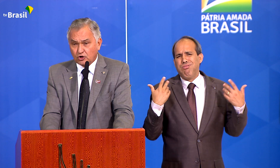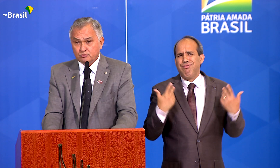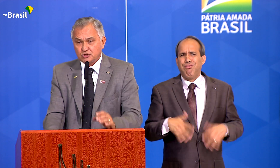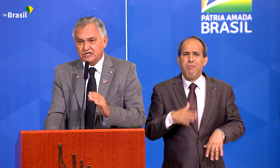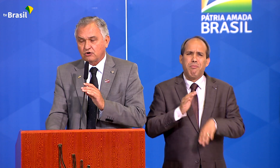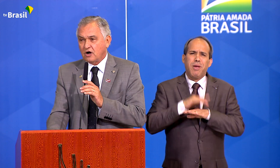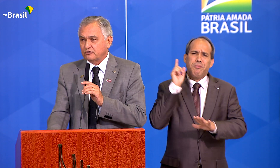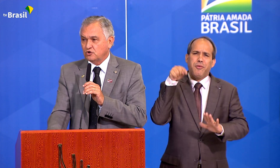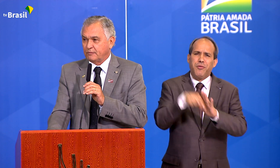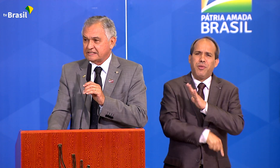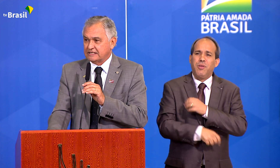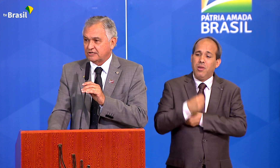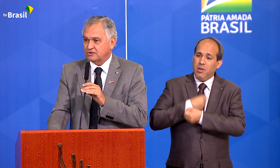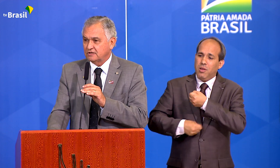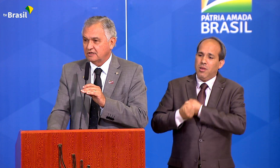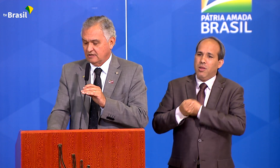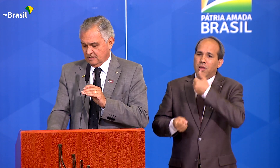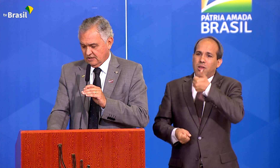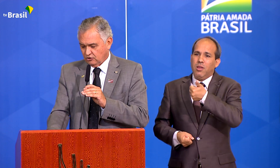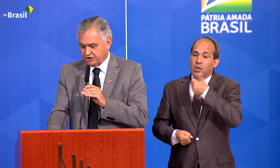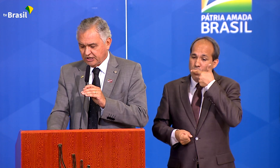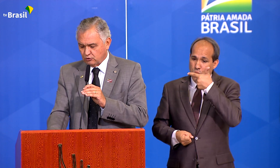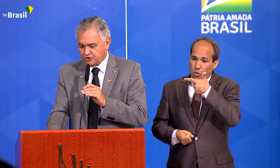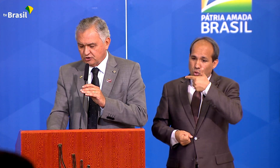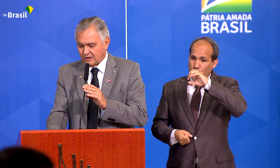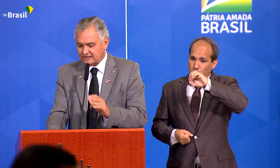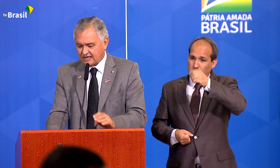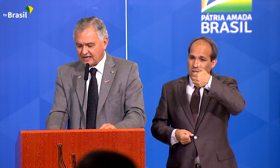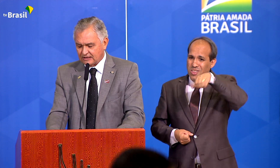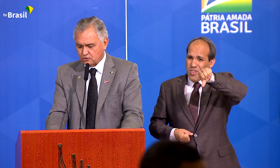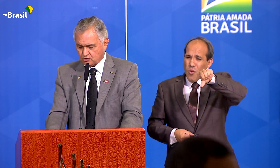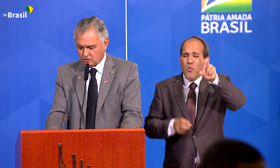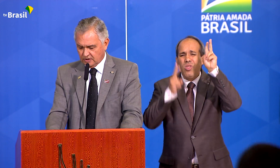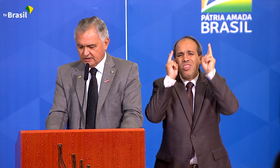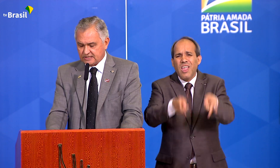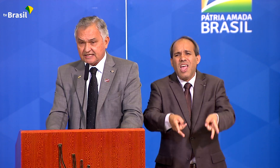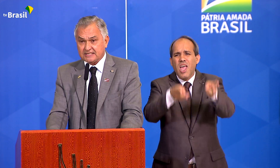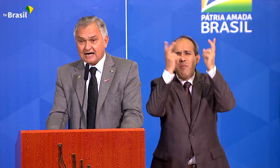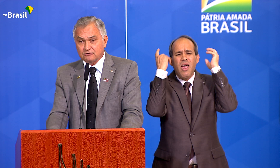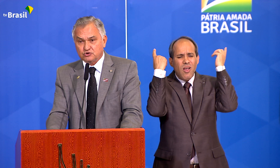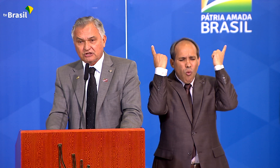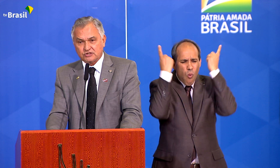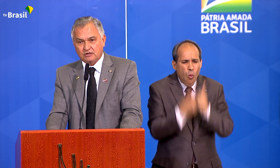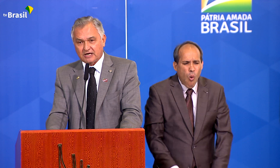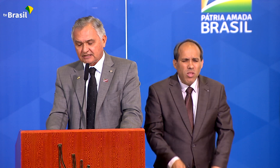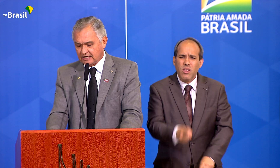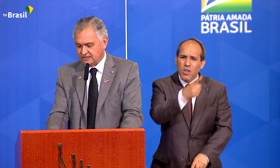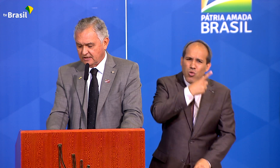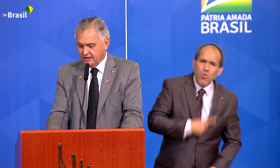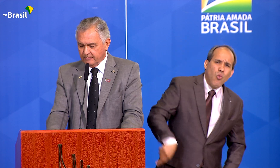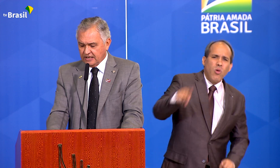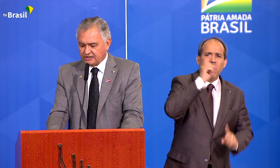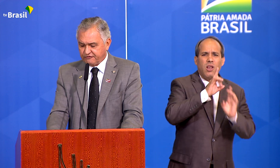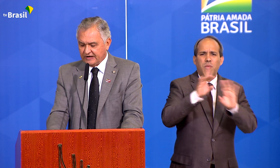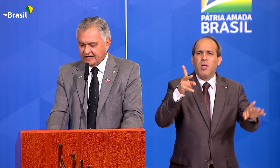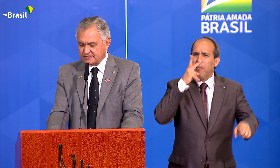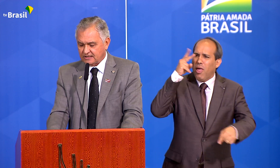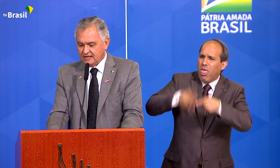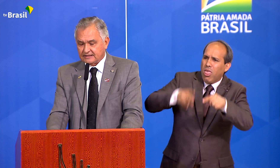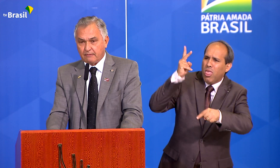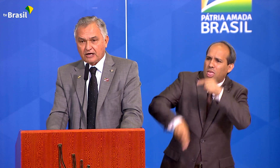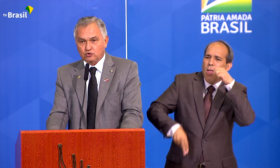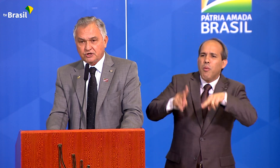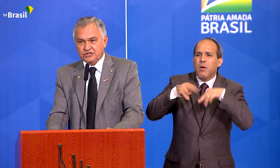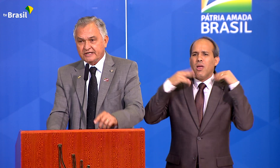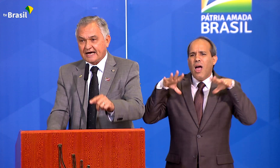desde 2019 senhor presidente nós temos sido atacados e CSA dados de nossa liberdade pela